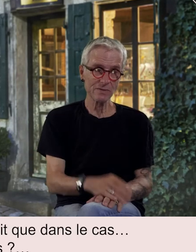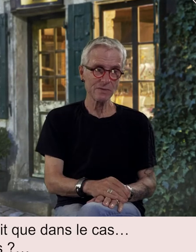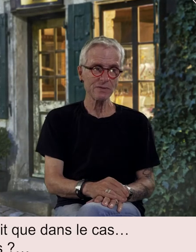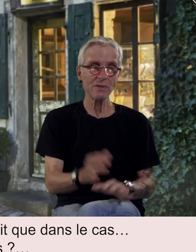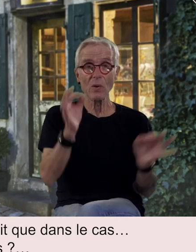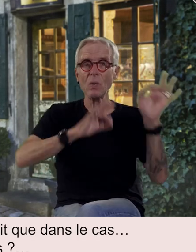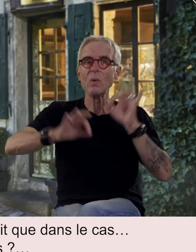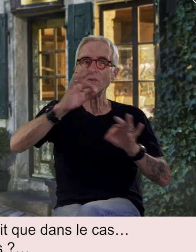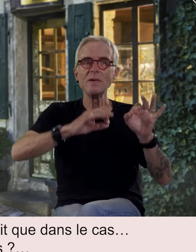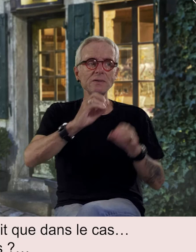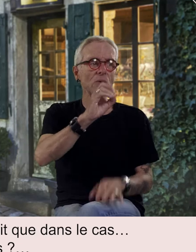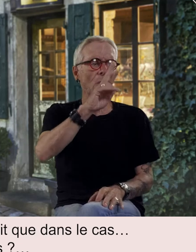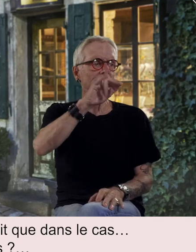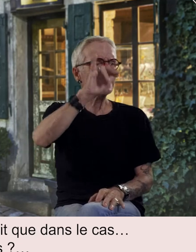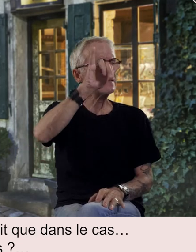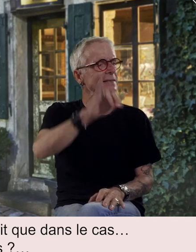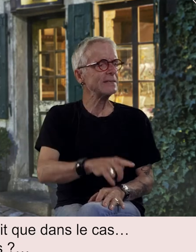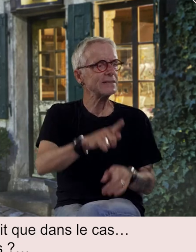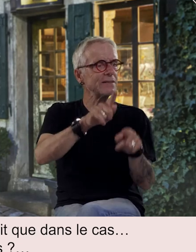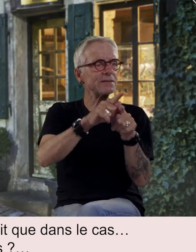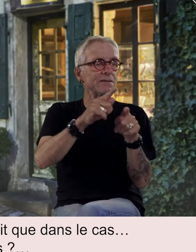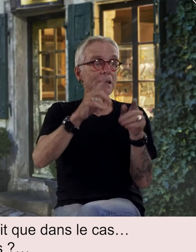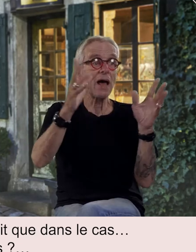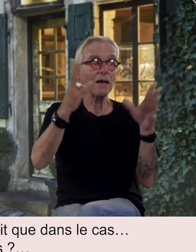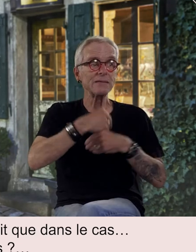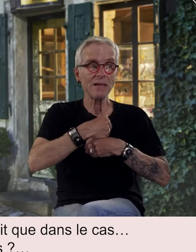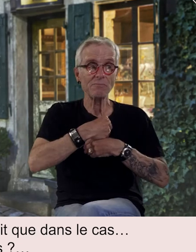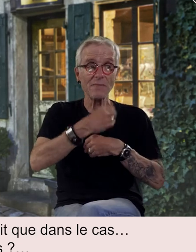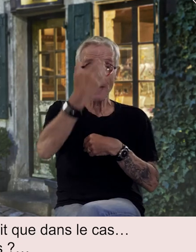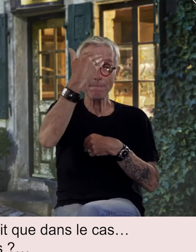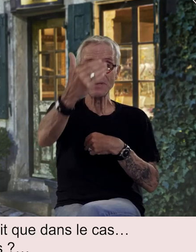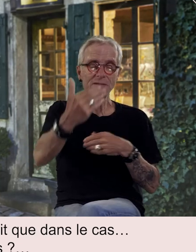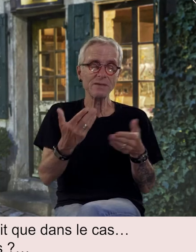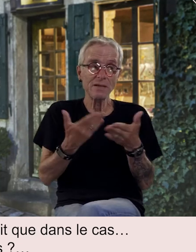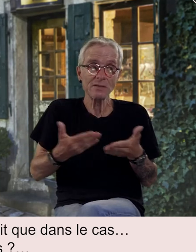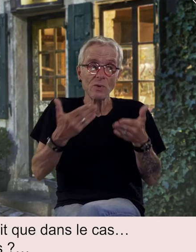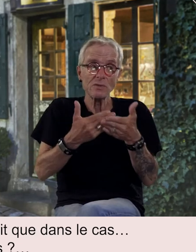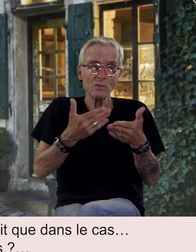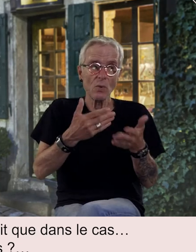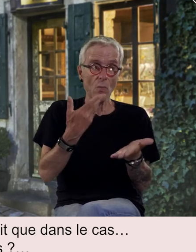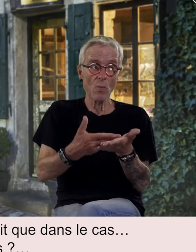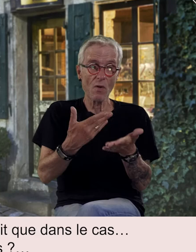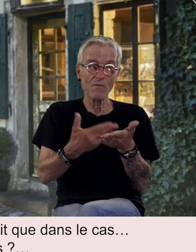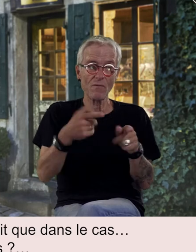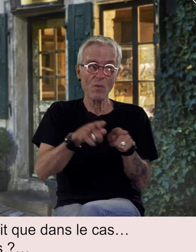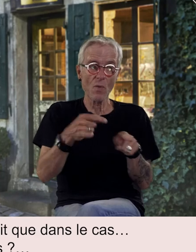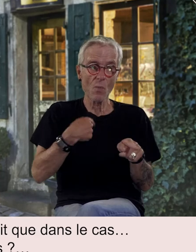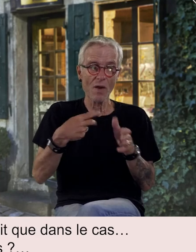comtesse d'Origny ne céderait que dans le cas que dans le cas où l'on pourrait prouver que ma conduite est indigne.